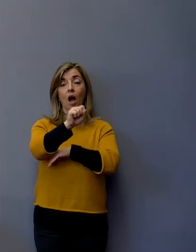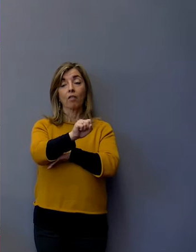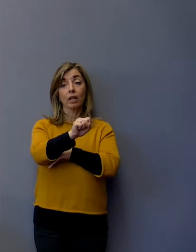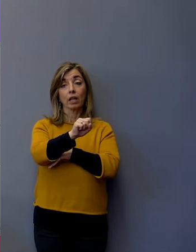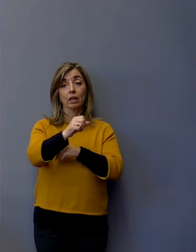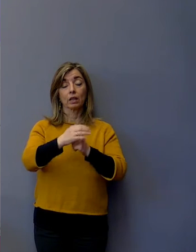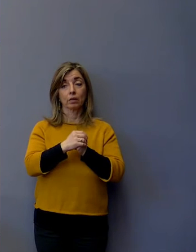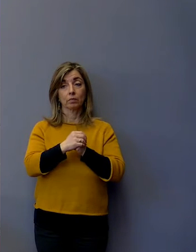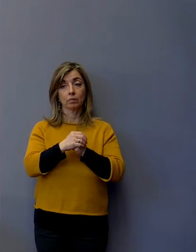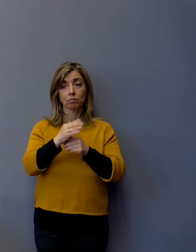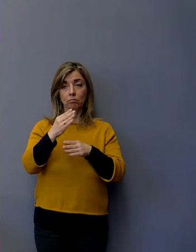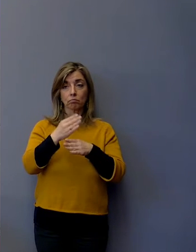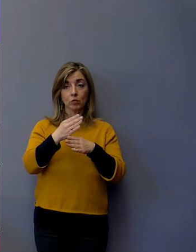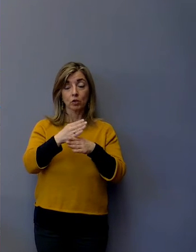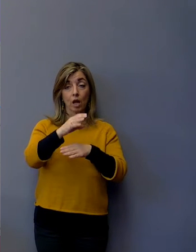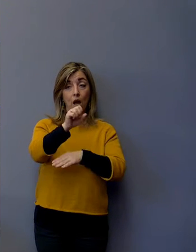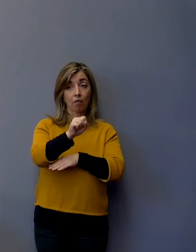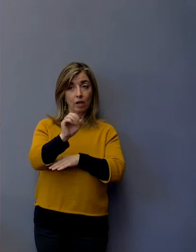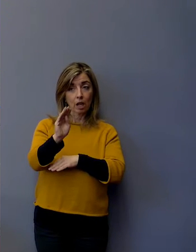consigliera venete